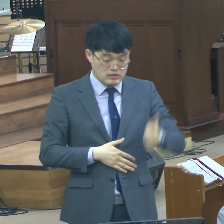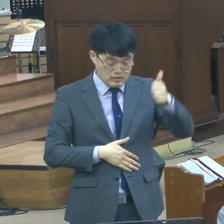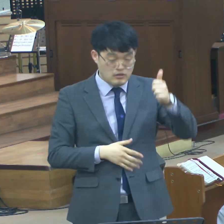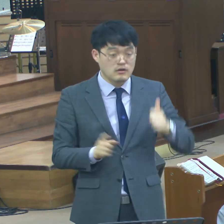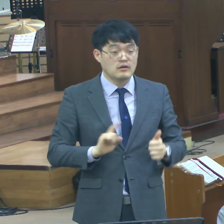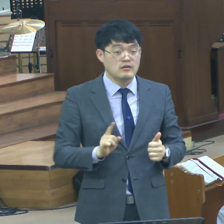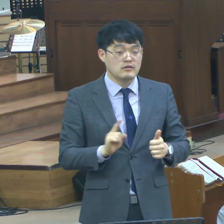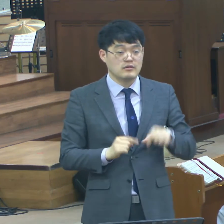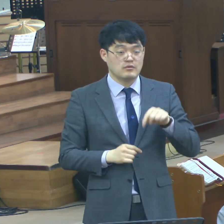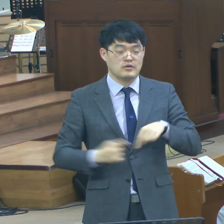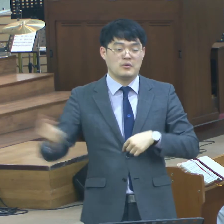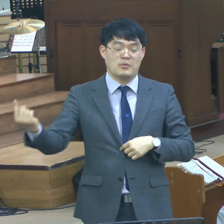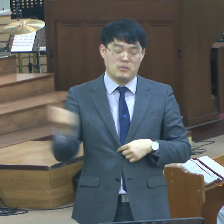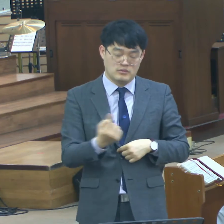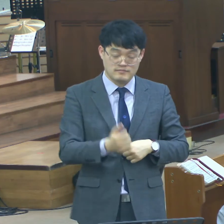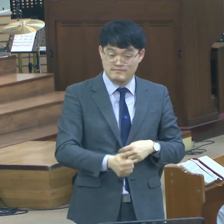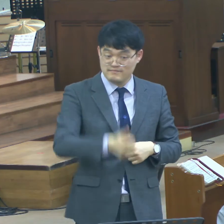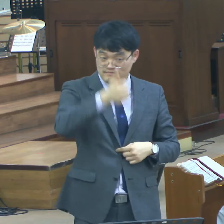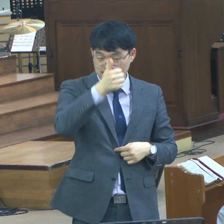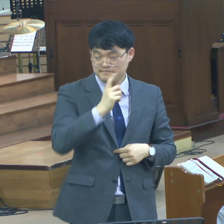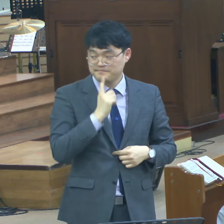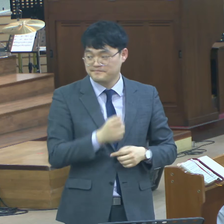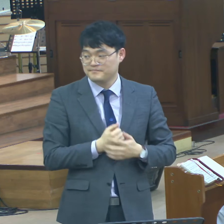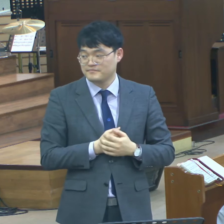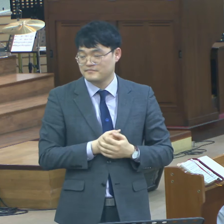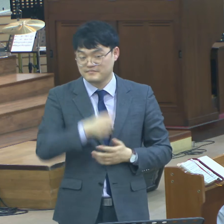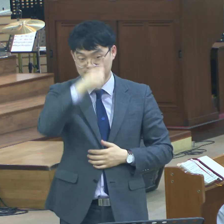장로님이니까 오셔야죠. 그죠? 장로님이니까.